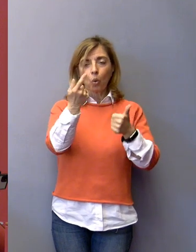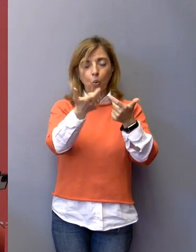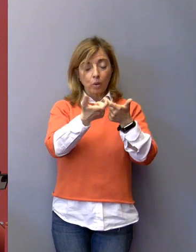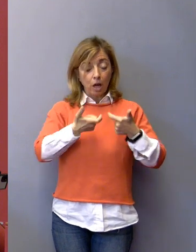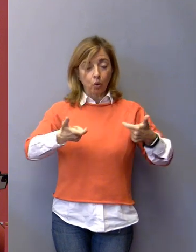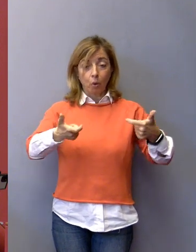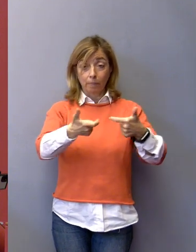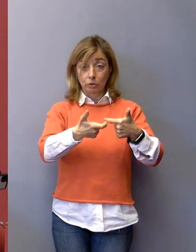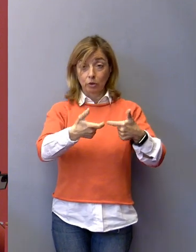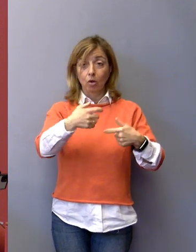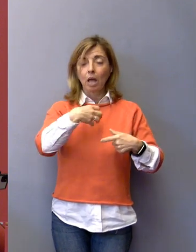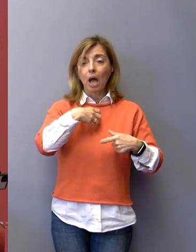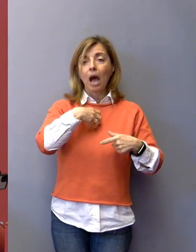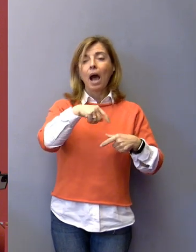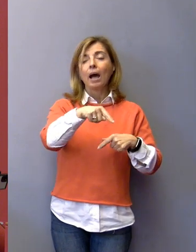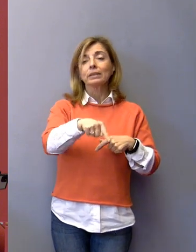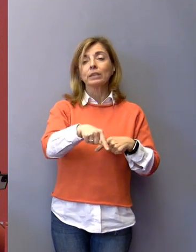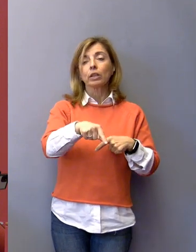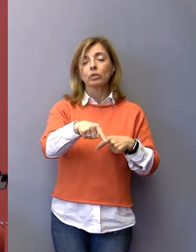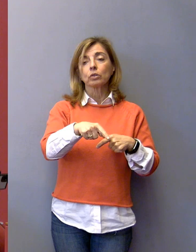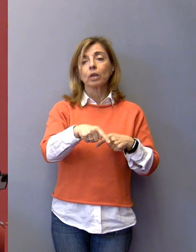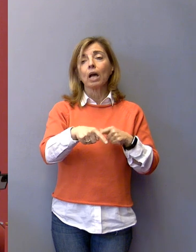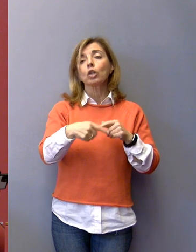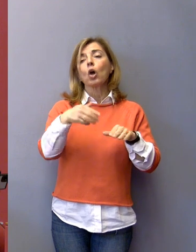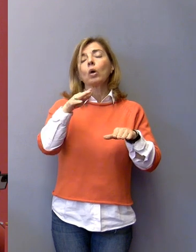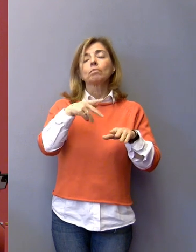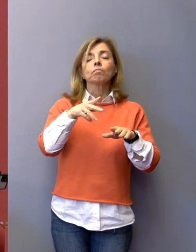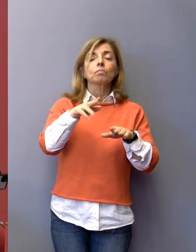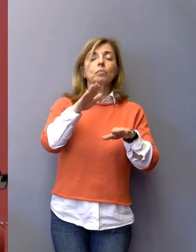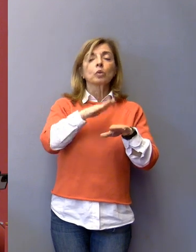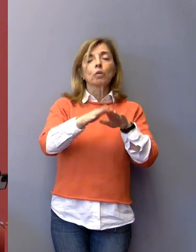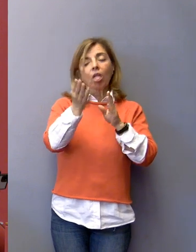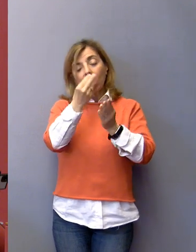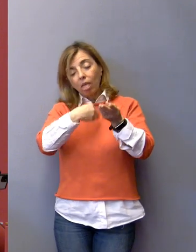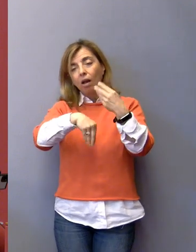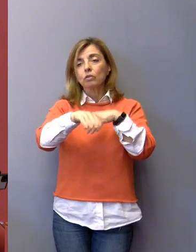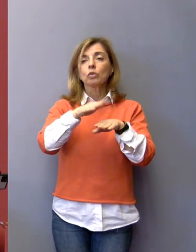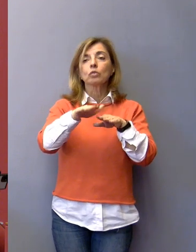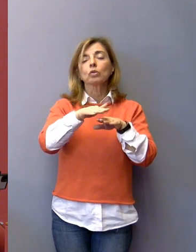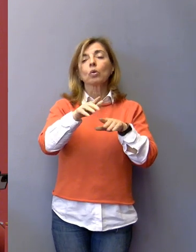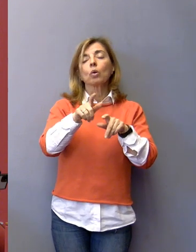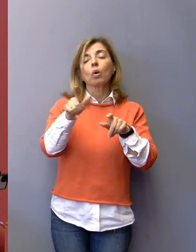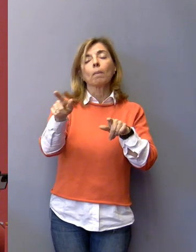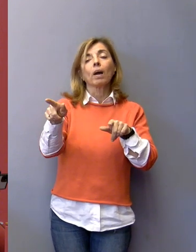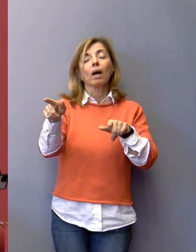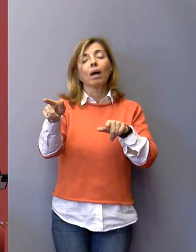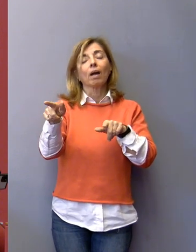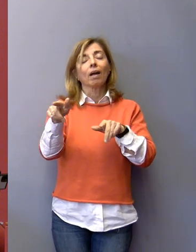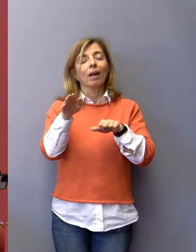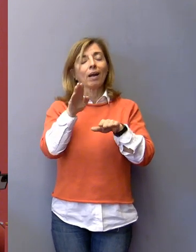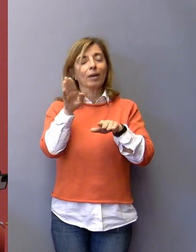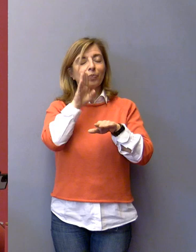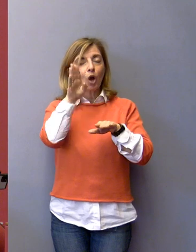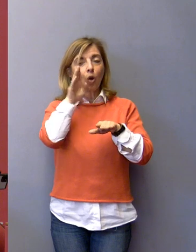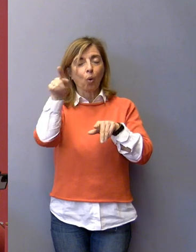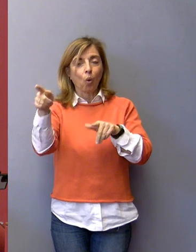ha saputo solo trincerarsi sulla pressione tecnica della consulta permanente dell'edilizia che non